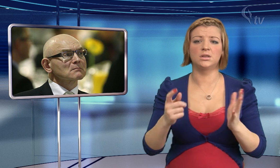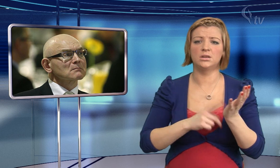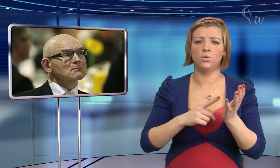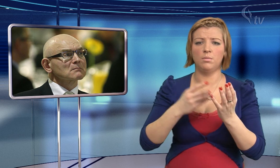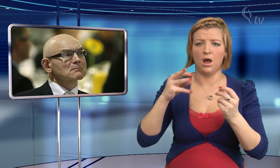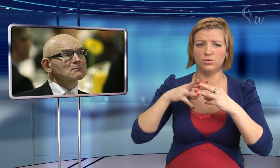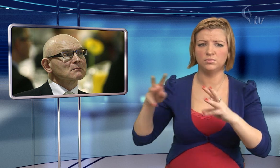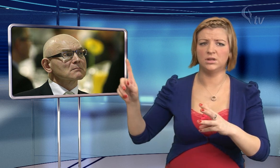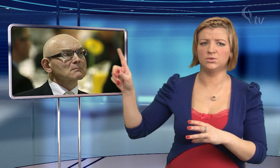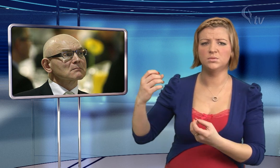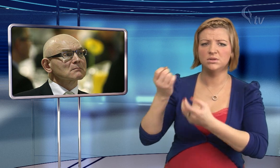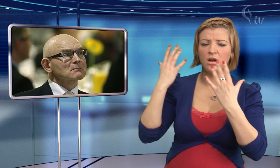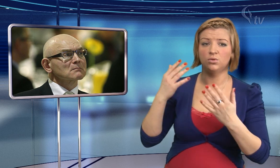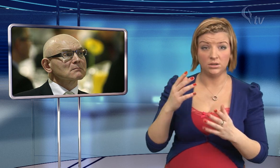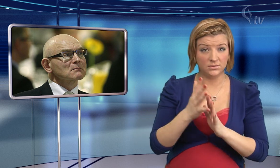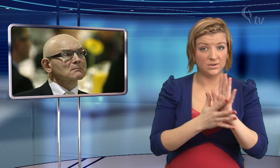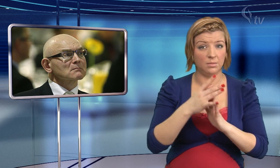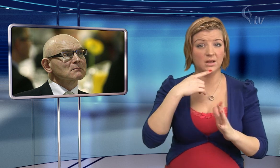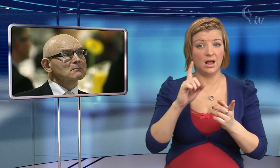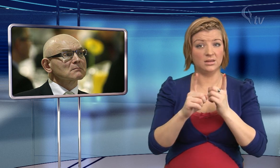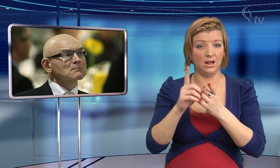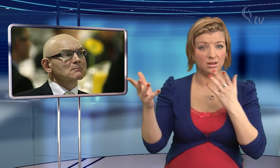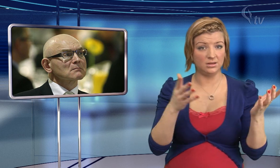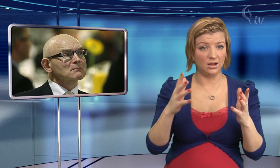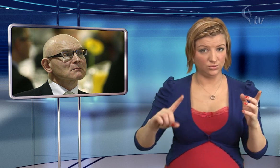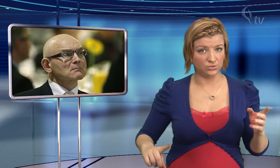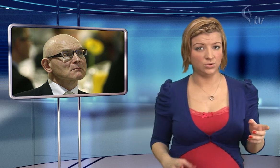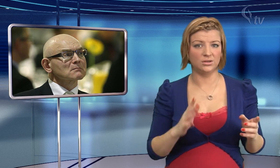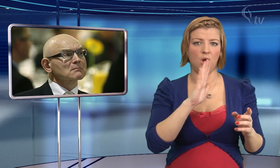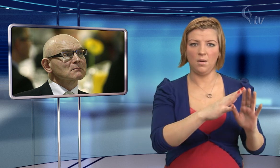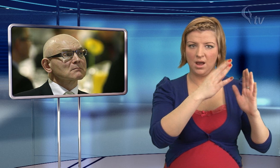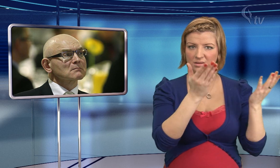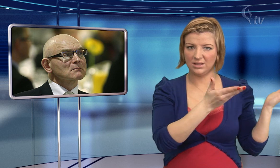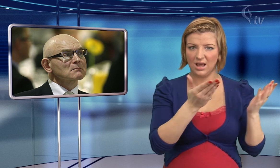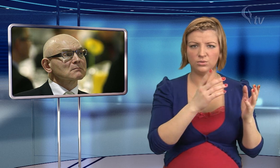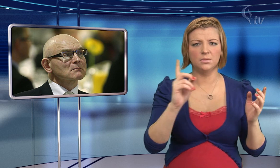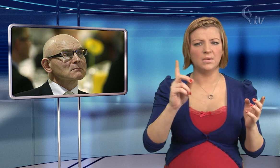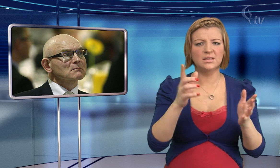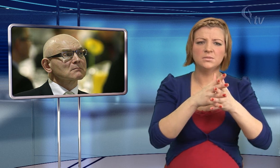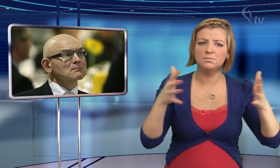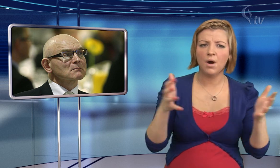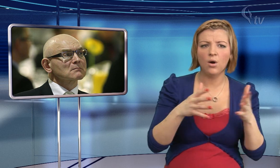Seetõttu nõuab õiguskantsler rahandusministrilt selgitust, kas viipekeele tõlketeenus on sotsiaalset laadi